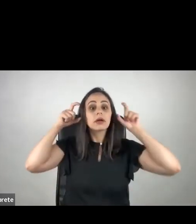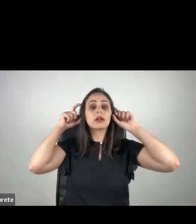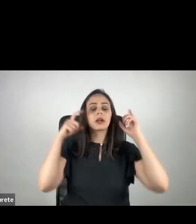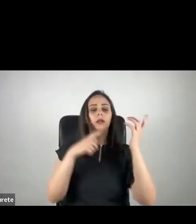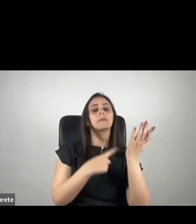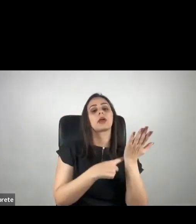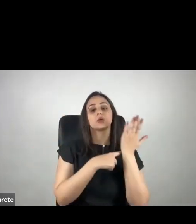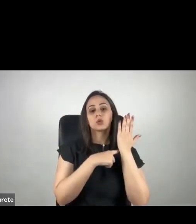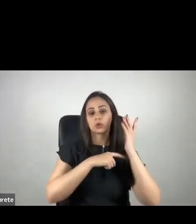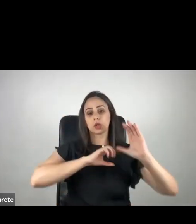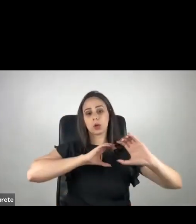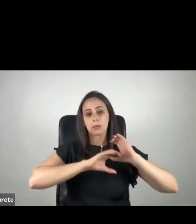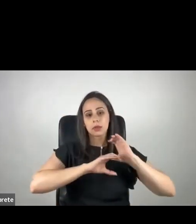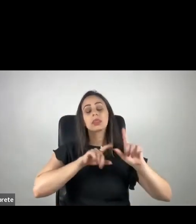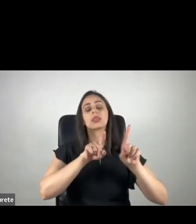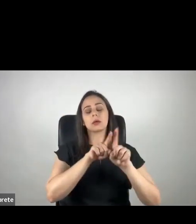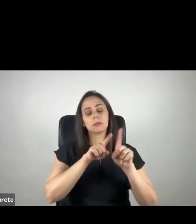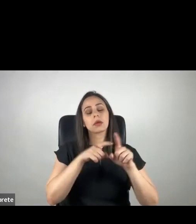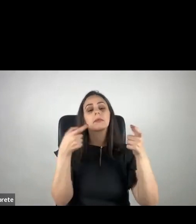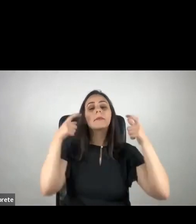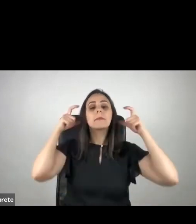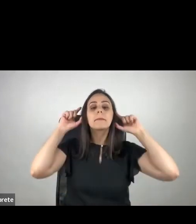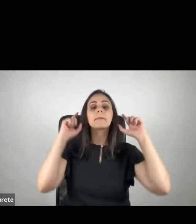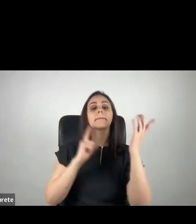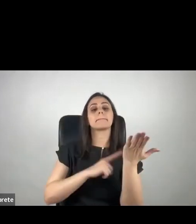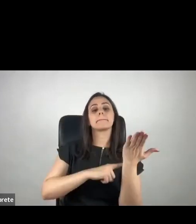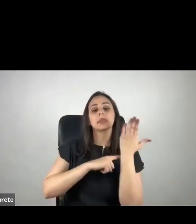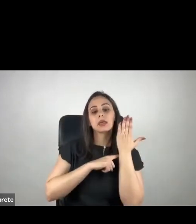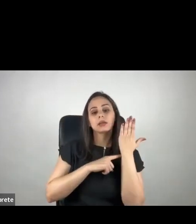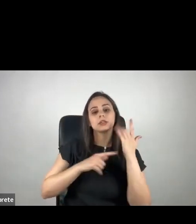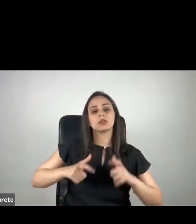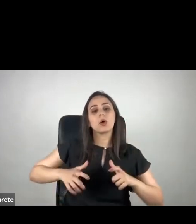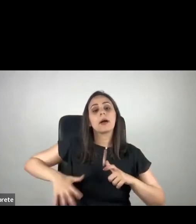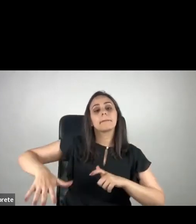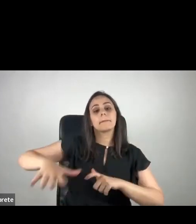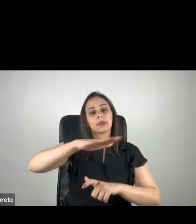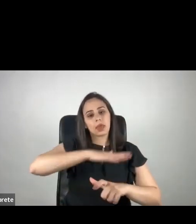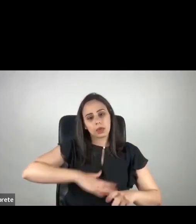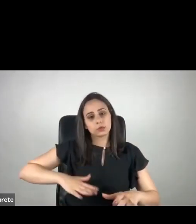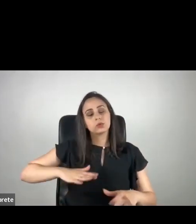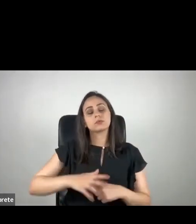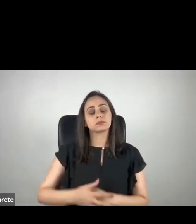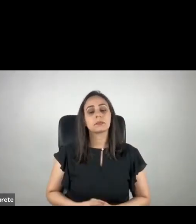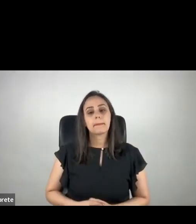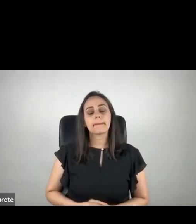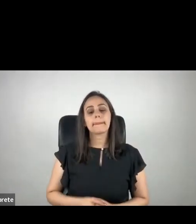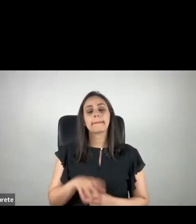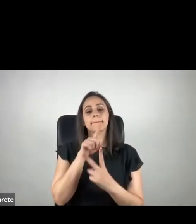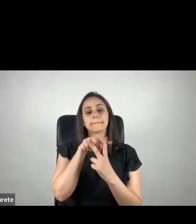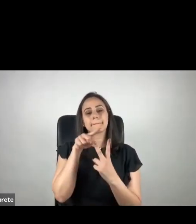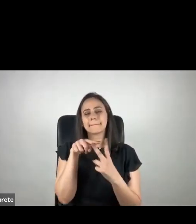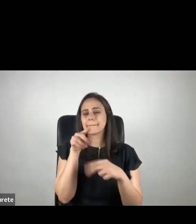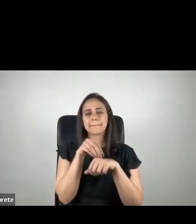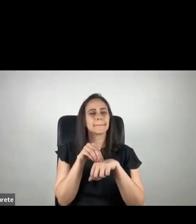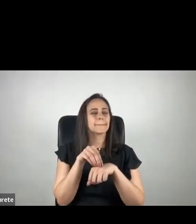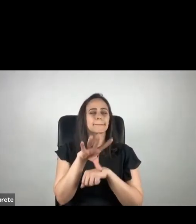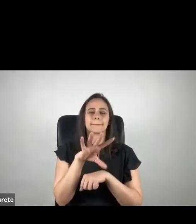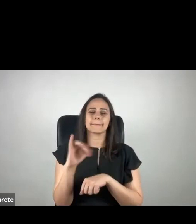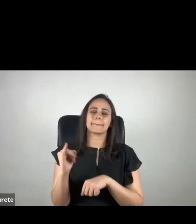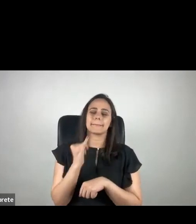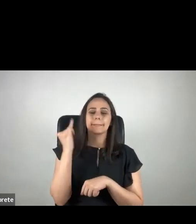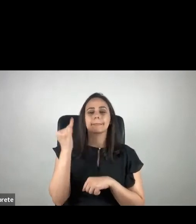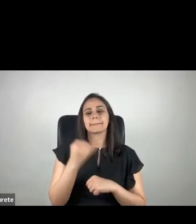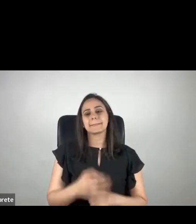na comunicação, mas me ajuda nesse âmbito. Então, dessas duas dicas é